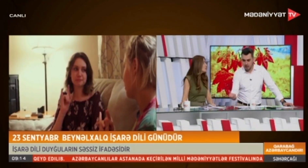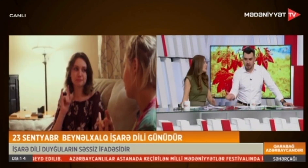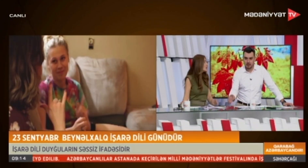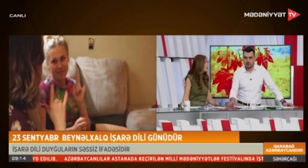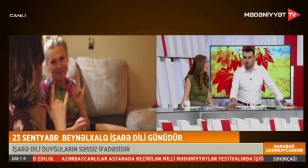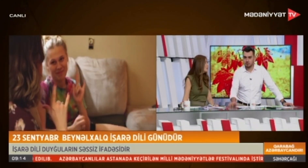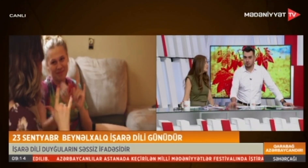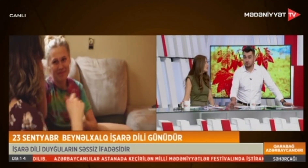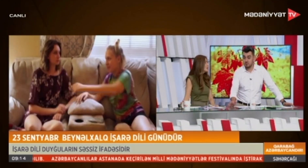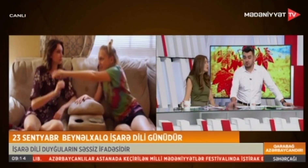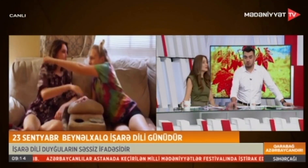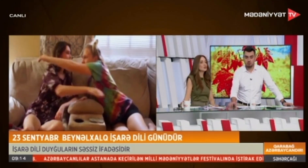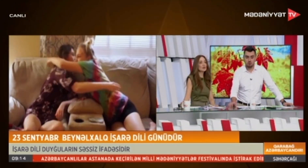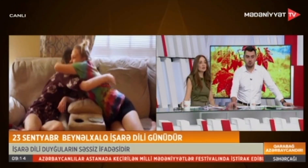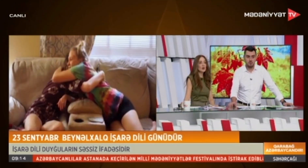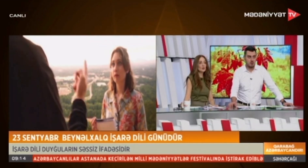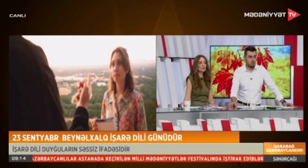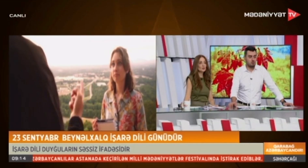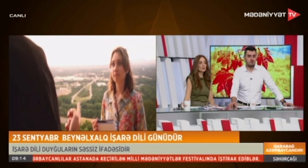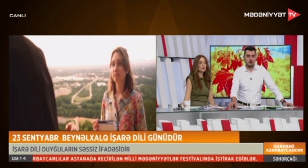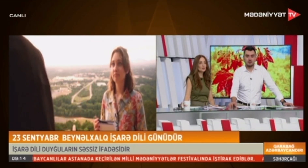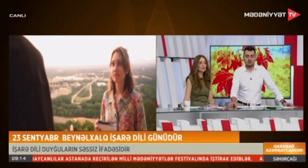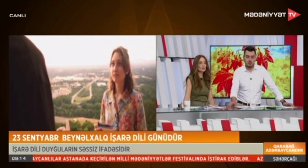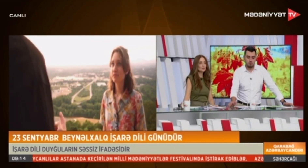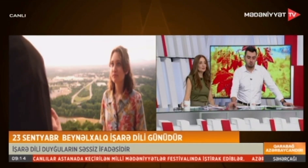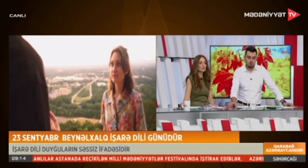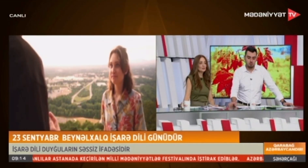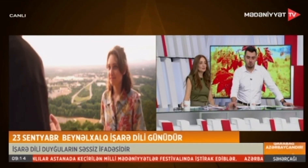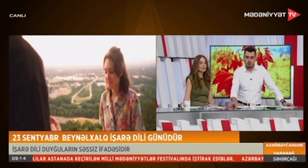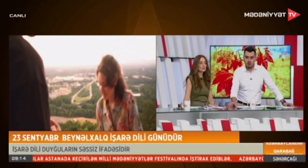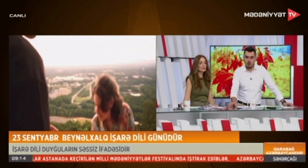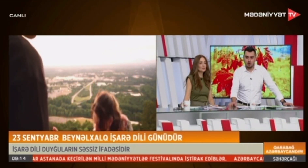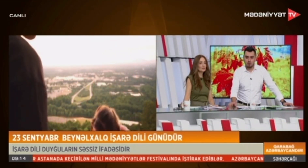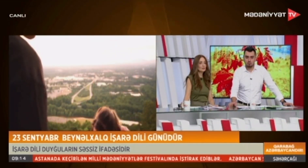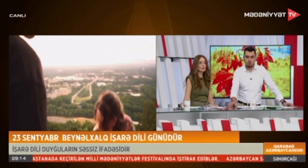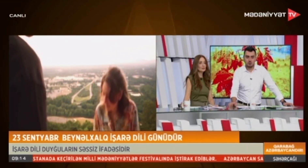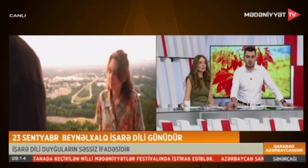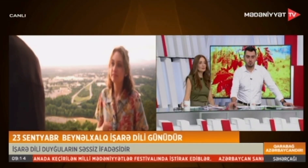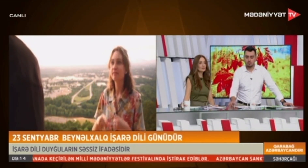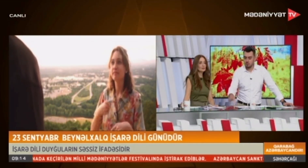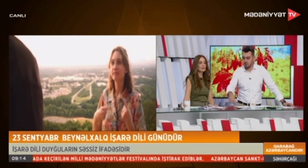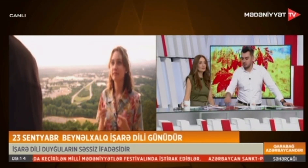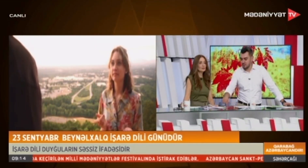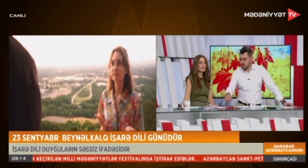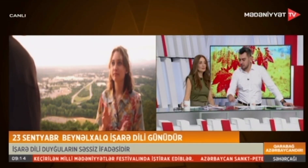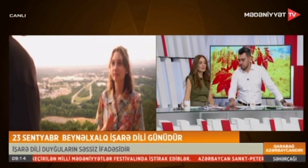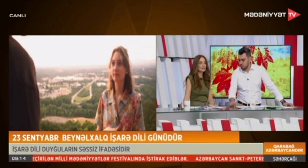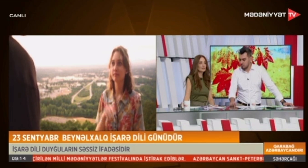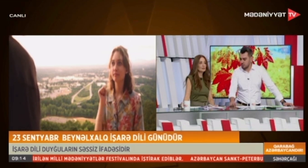mimika ilə olsun, məsələn, mimik olsun, çatdırmaq olur. Bunu ifadə eləmək mümkündür. Burada bu məsələ yadıma düşdü ki,